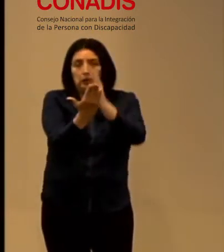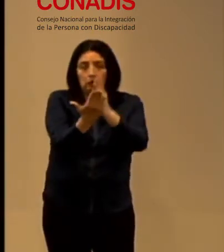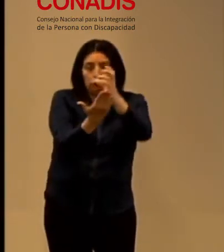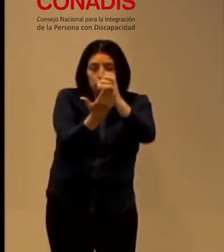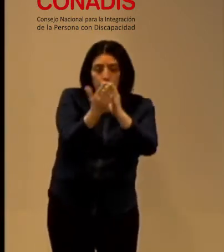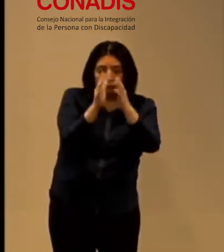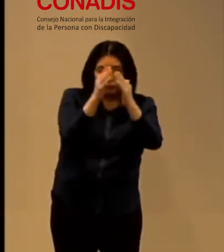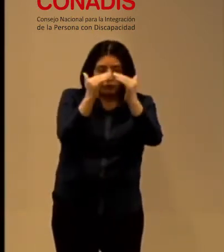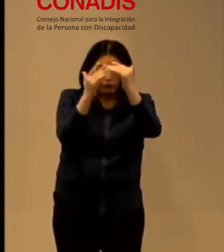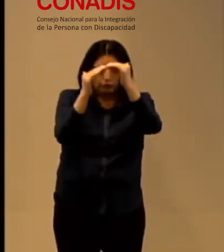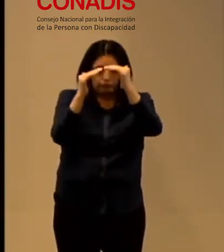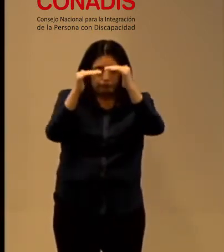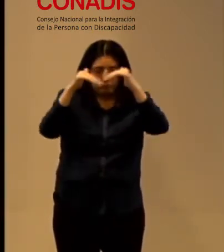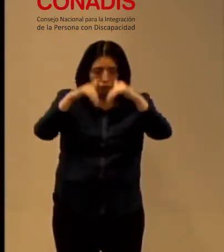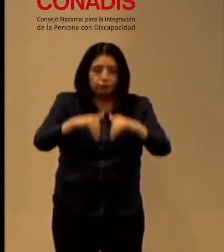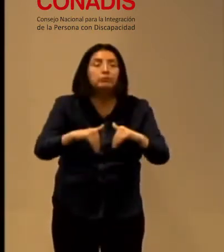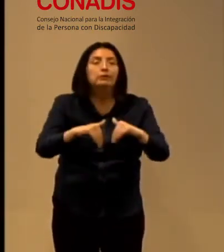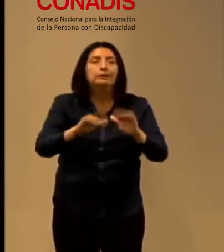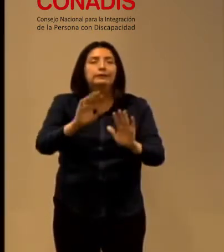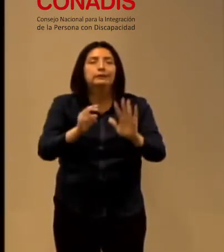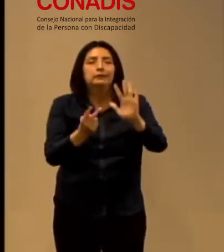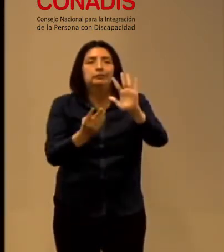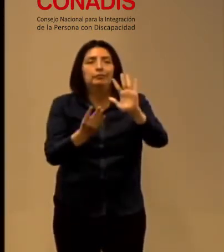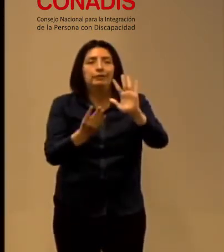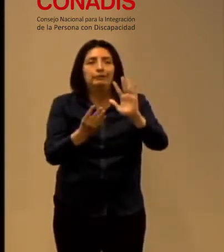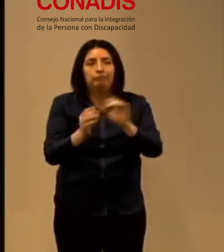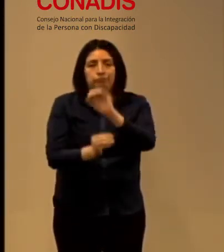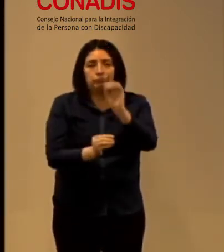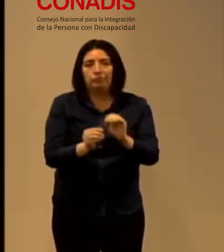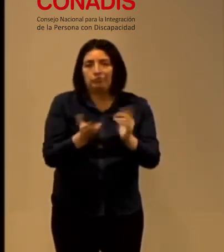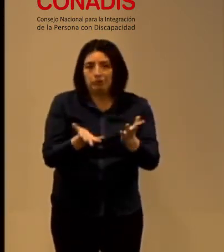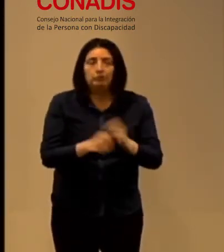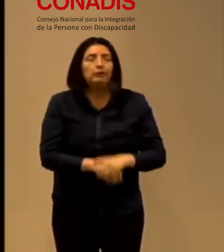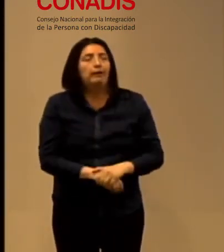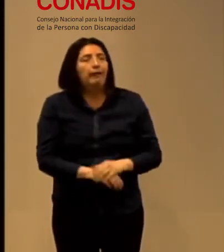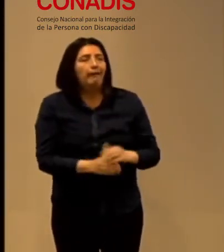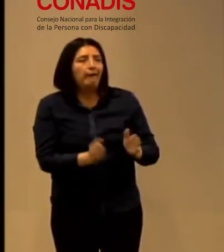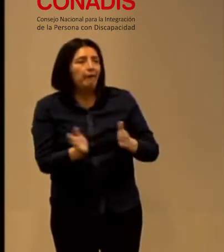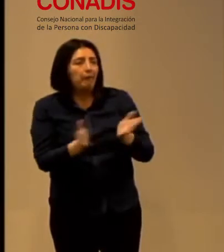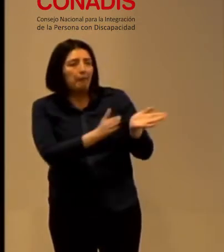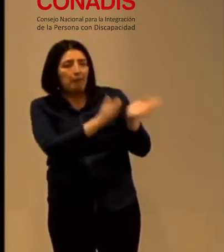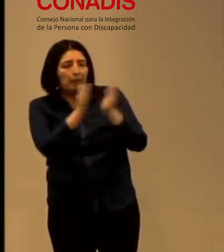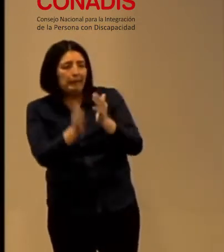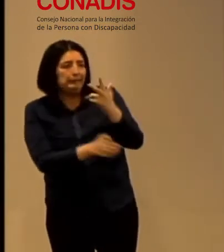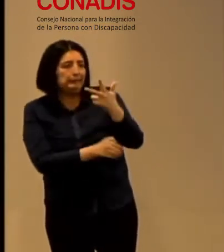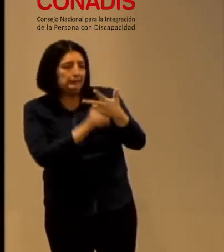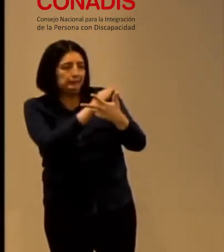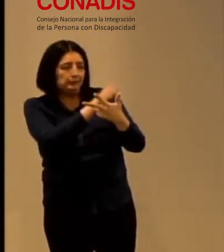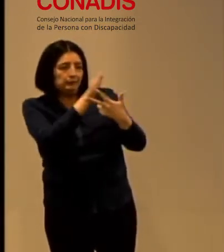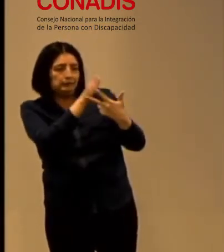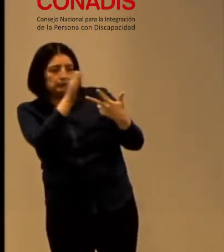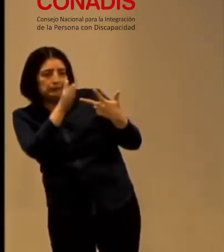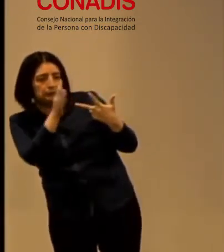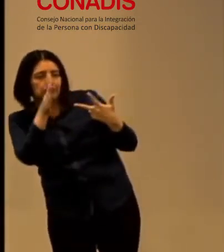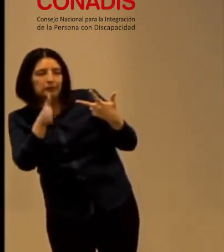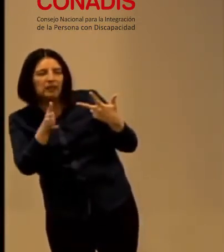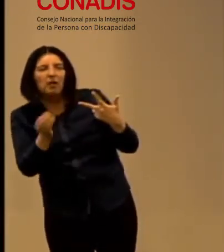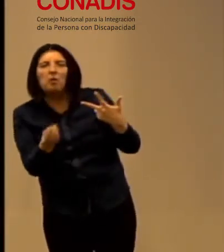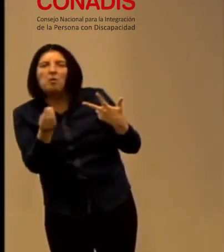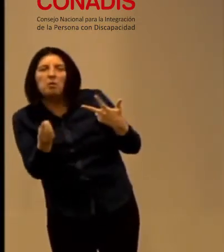cae a 19%. ¿Sí? Tenemos también, la tercera es inducción